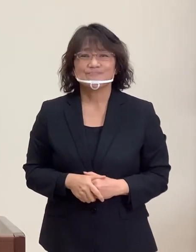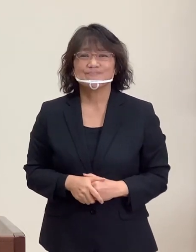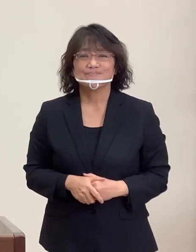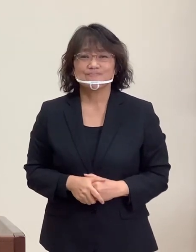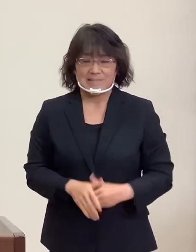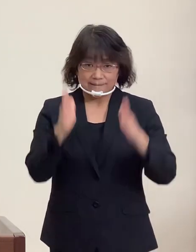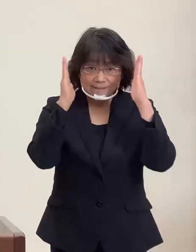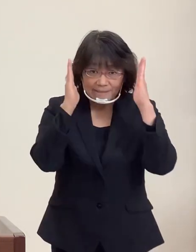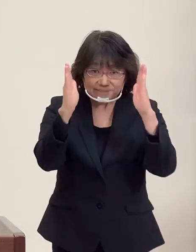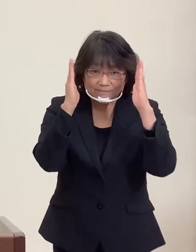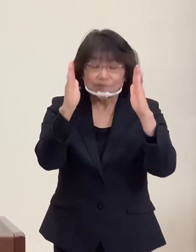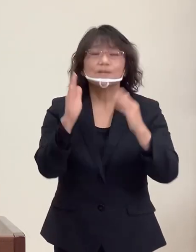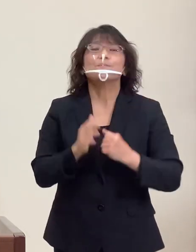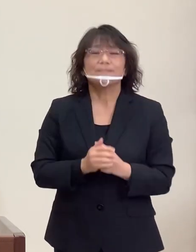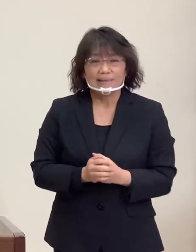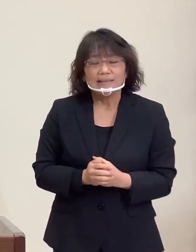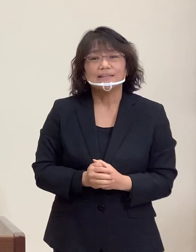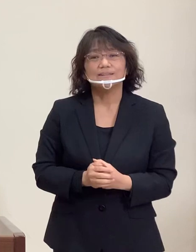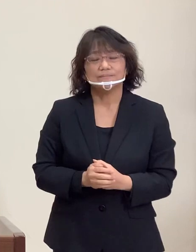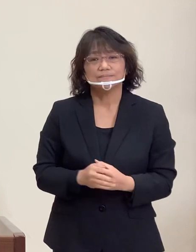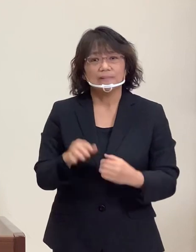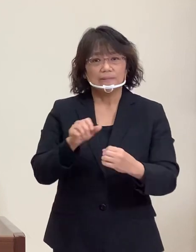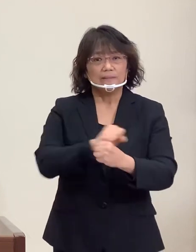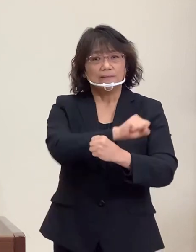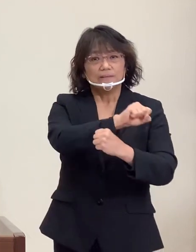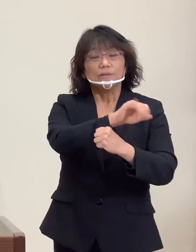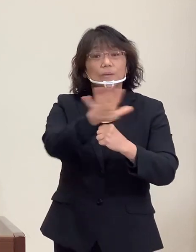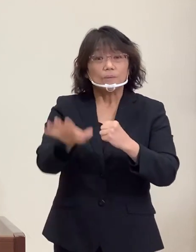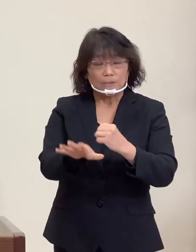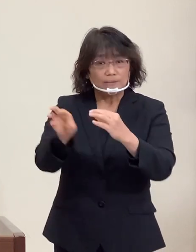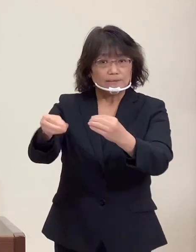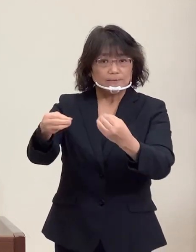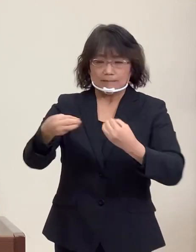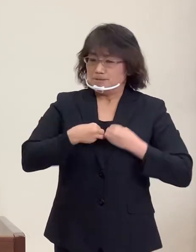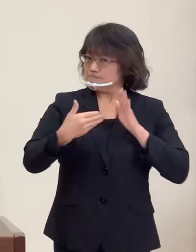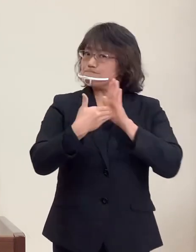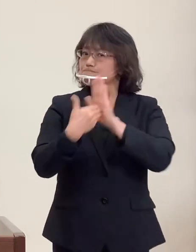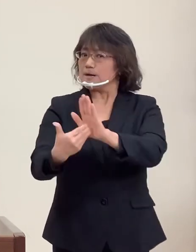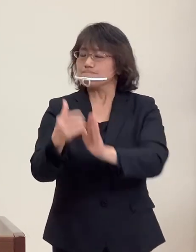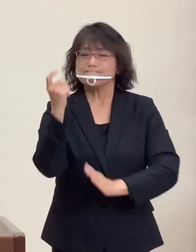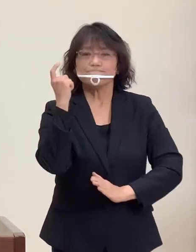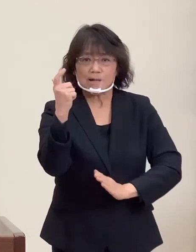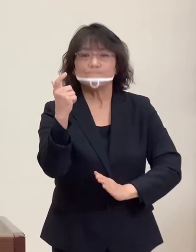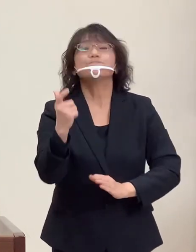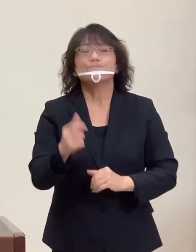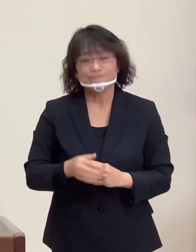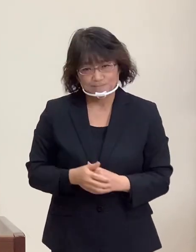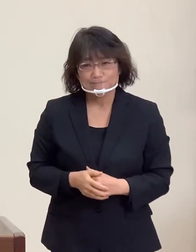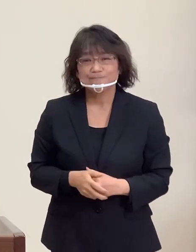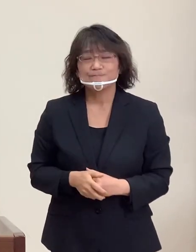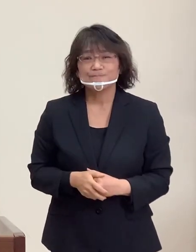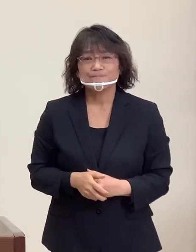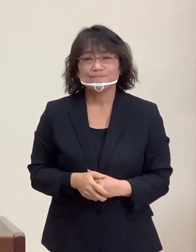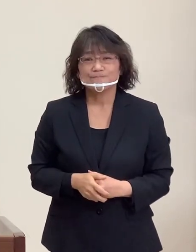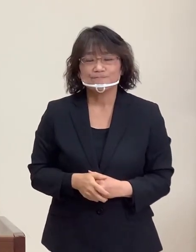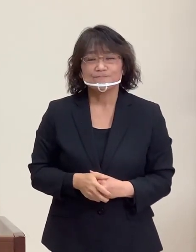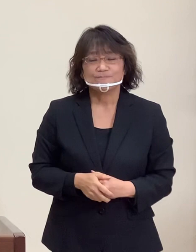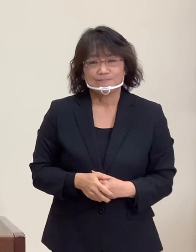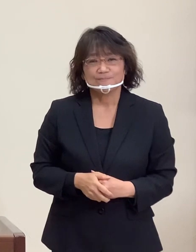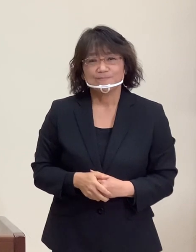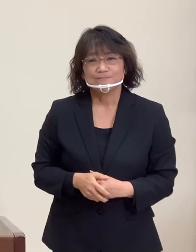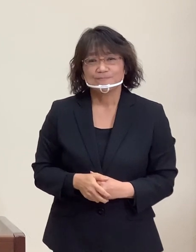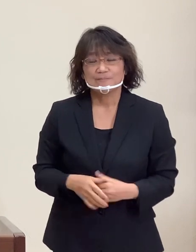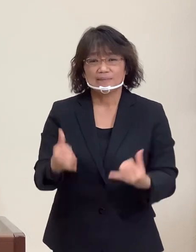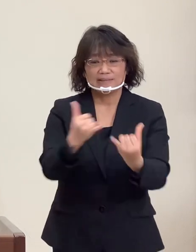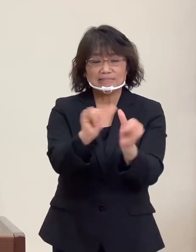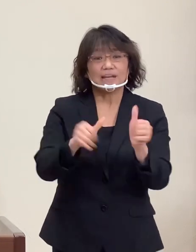愚直にコレラ感染所に時間しないようにいくつかのエッセンシャル